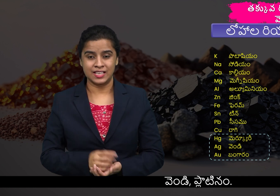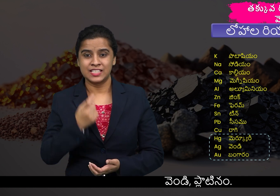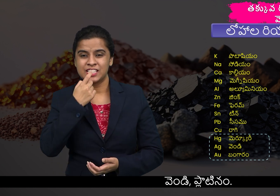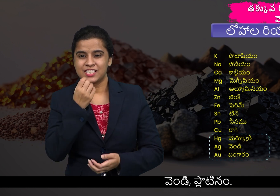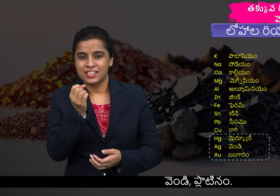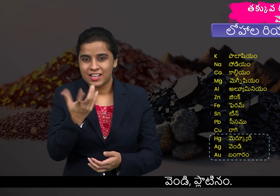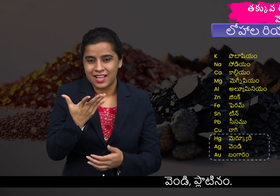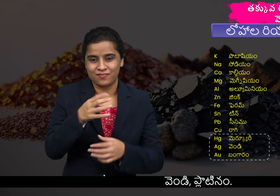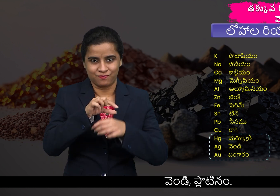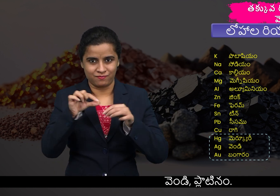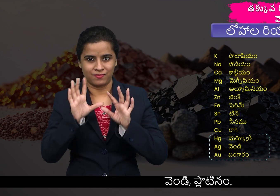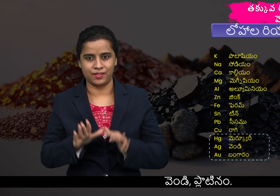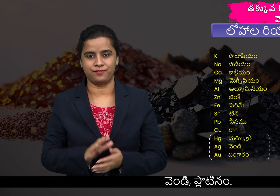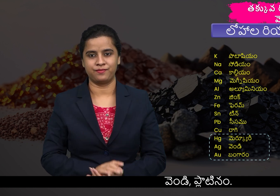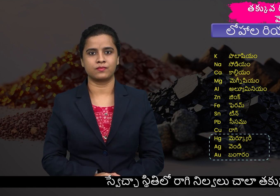ప్లాటినం.